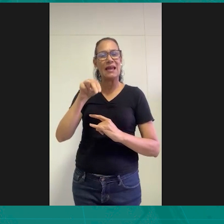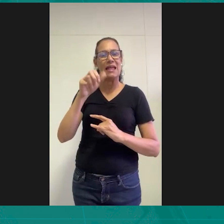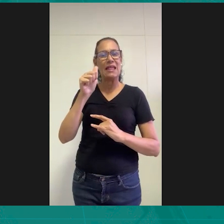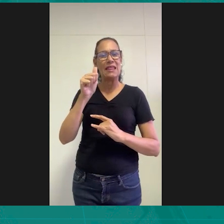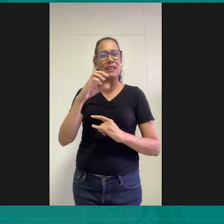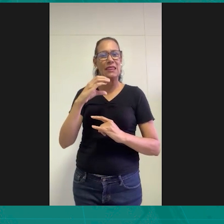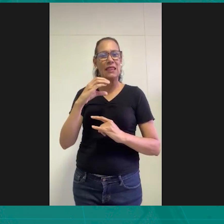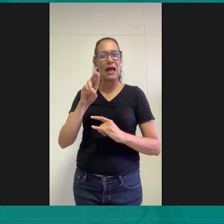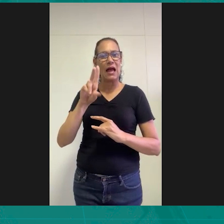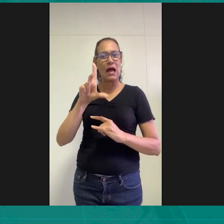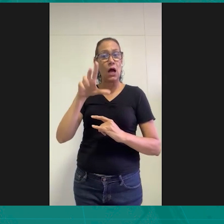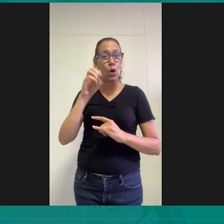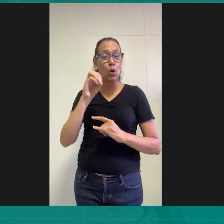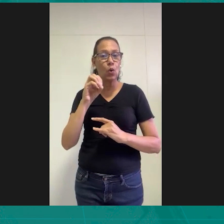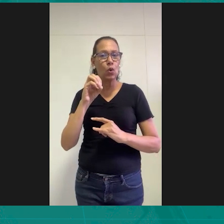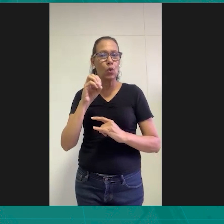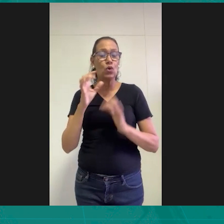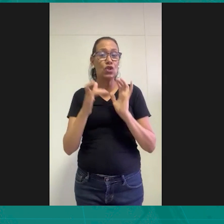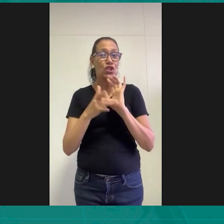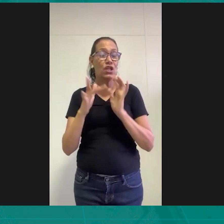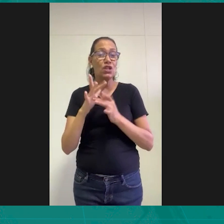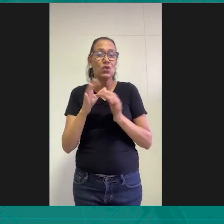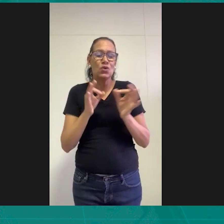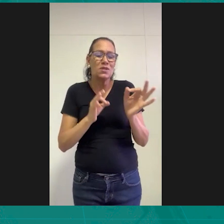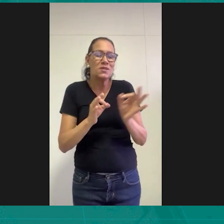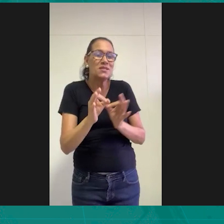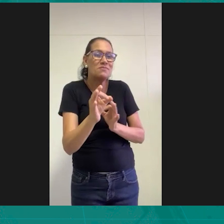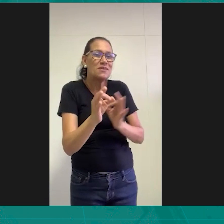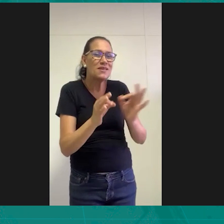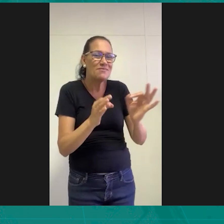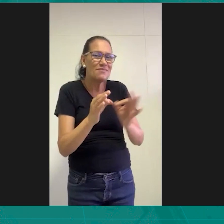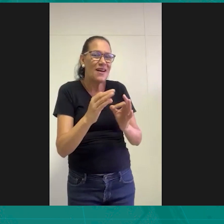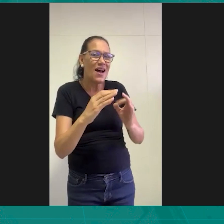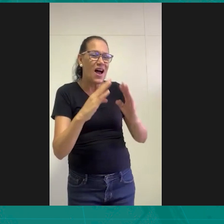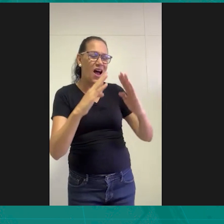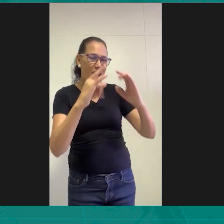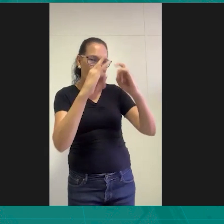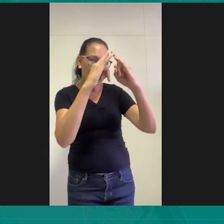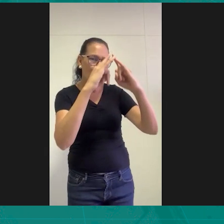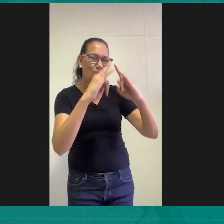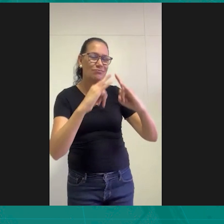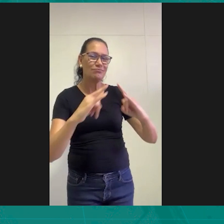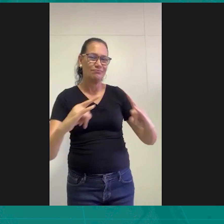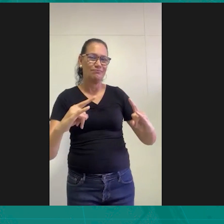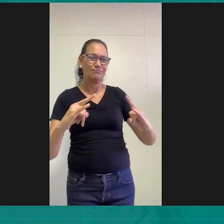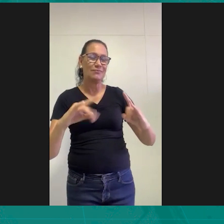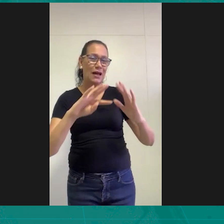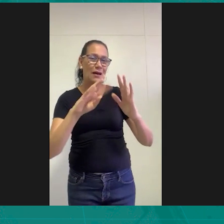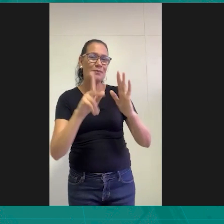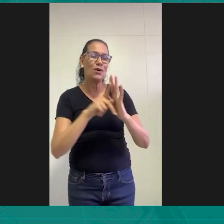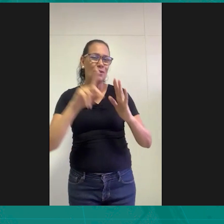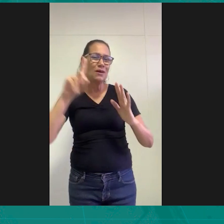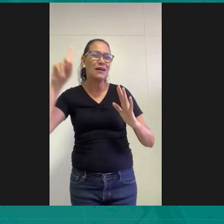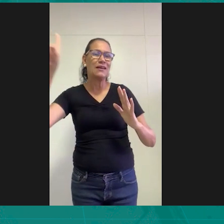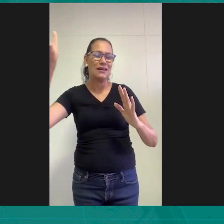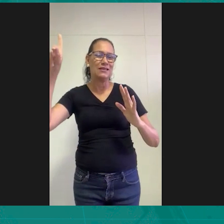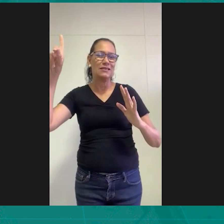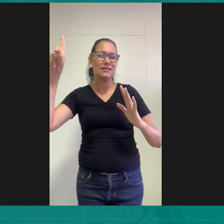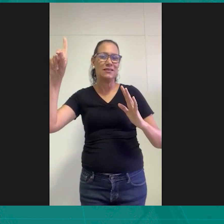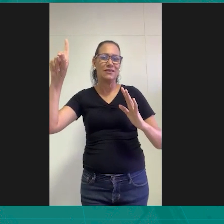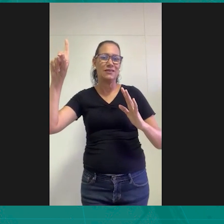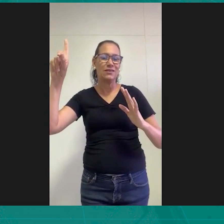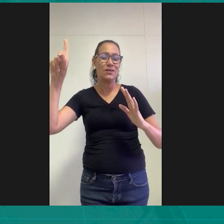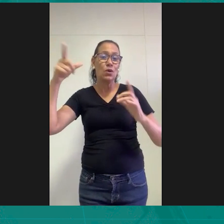tabernáculo. Irmão, tabernáculo já simboliza a casa de Deus, para lugar de habitação de Deus que ele quer